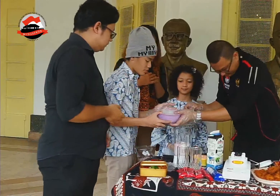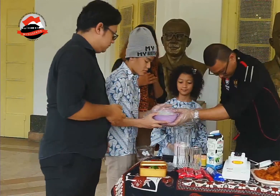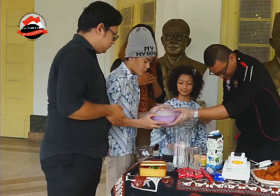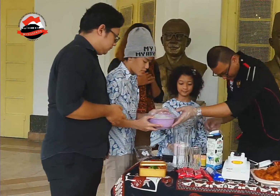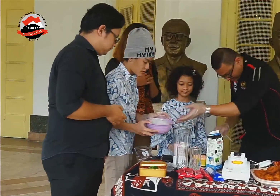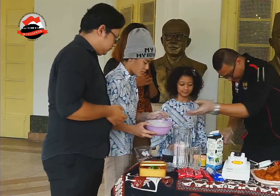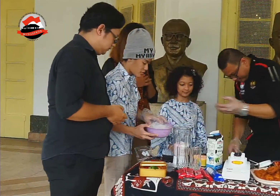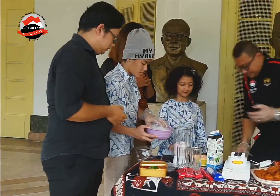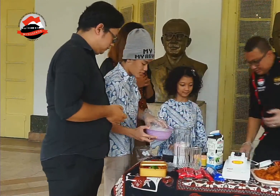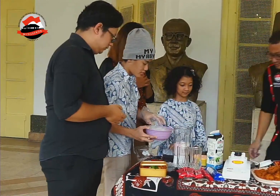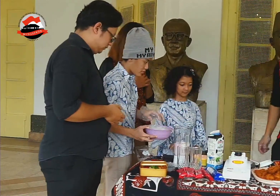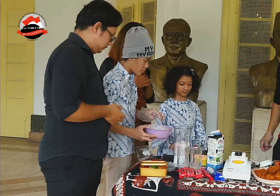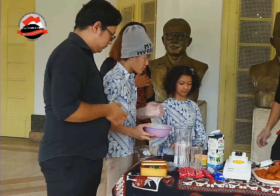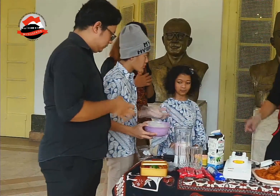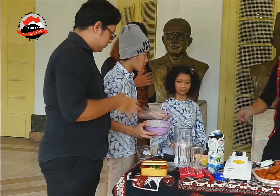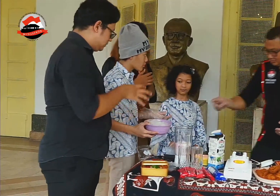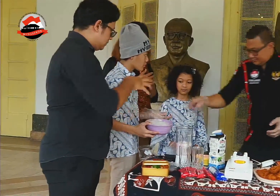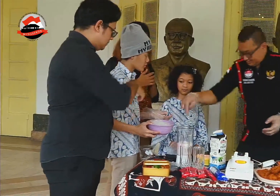batu.